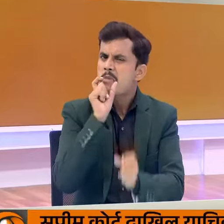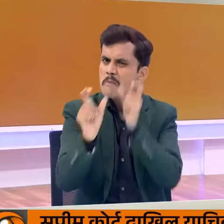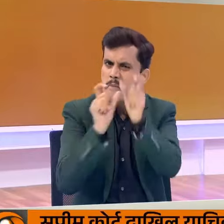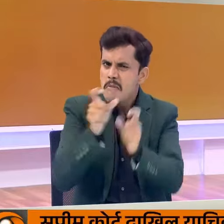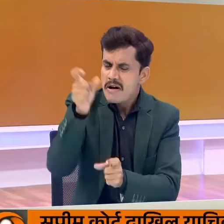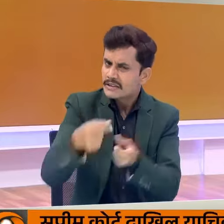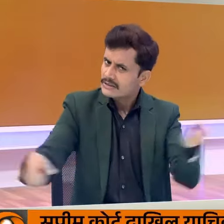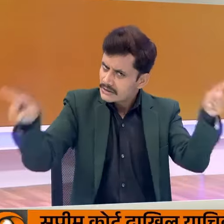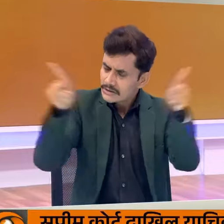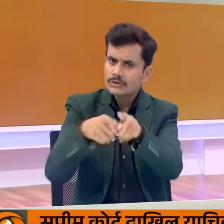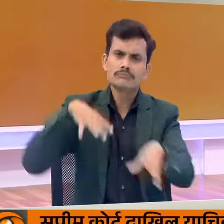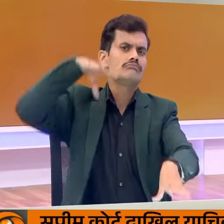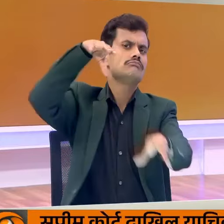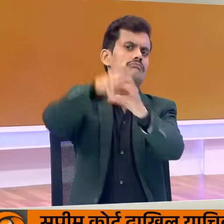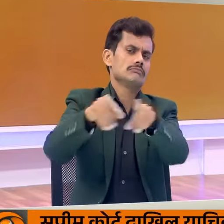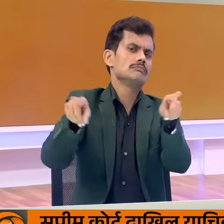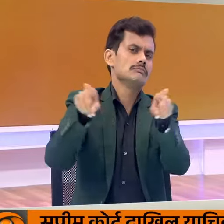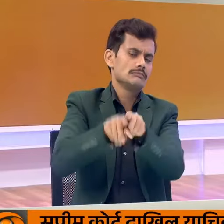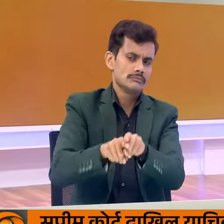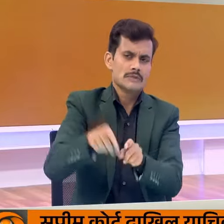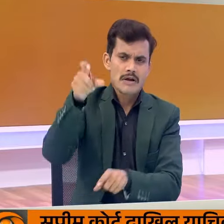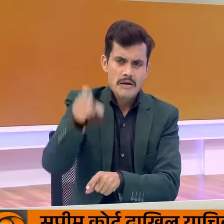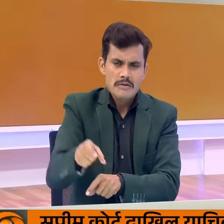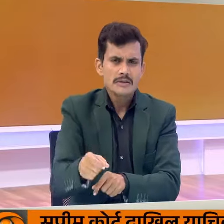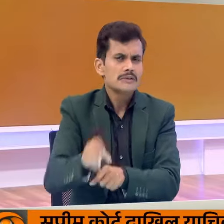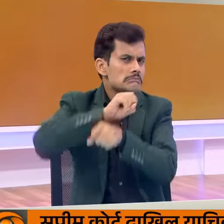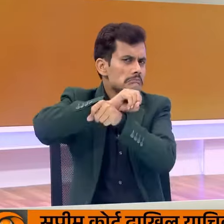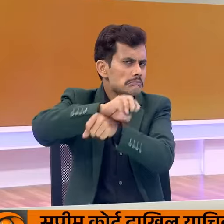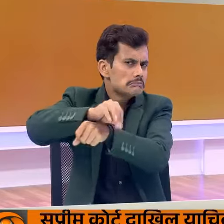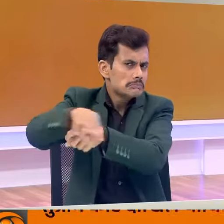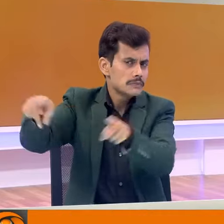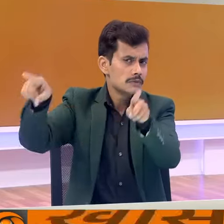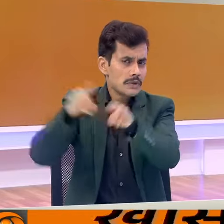की आवाज शामिल होनी चाहिए। तो जनता को अपना मैसेज देने के लिए